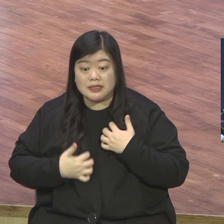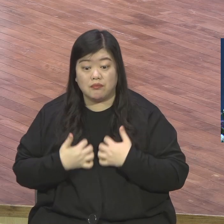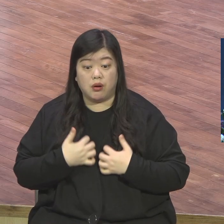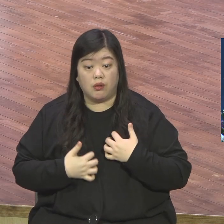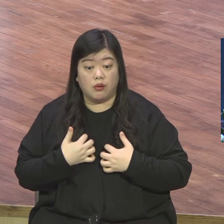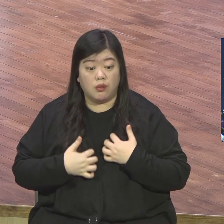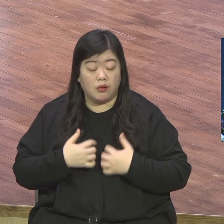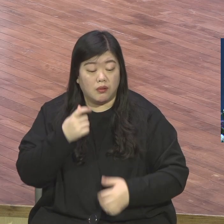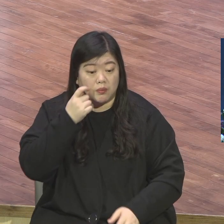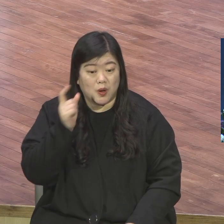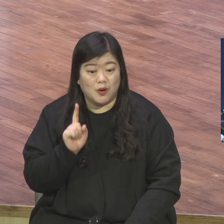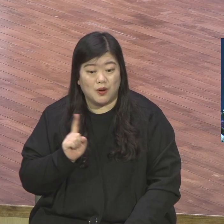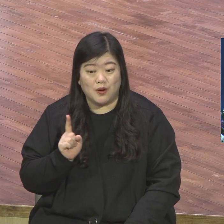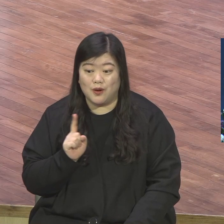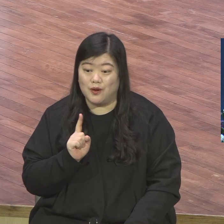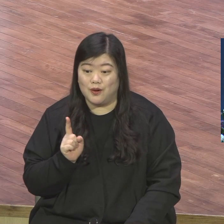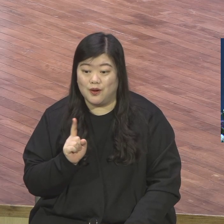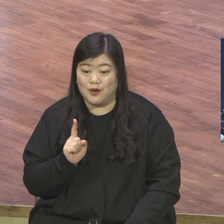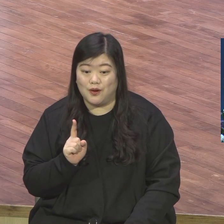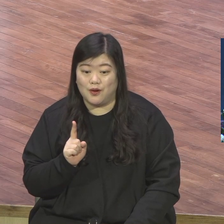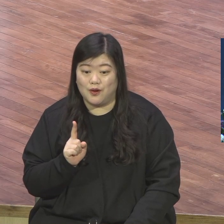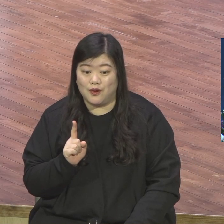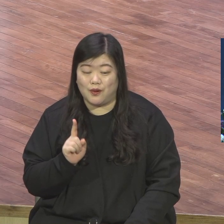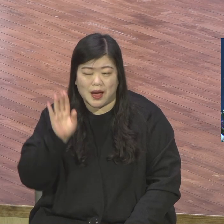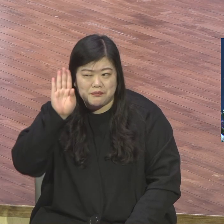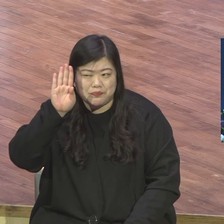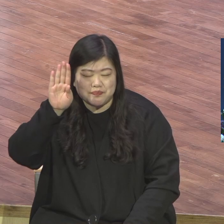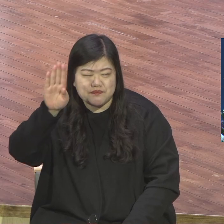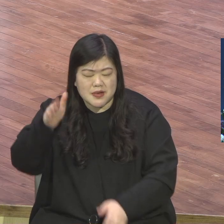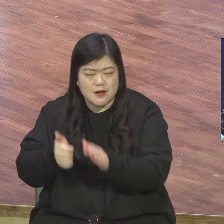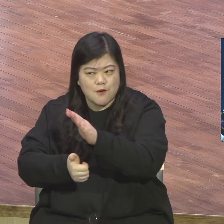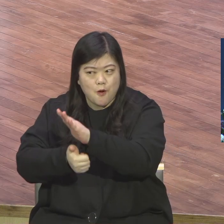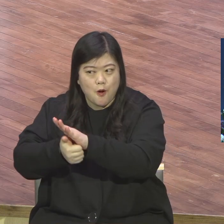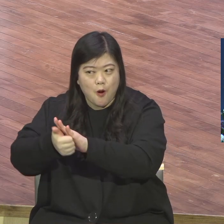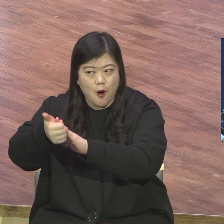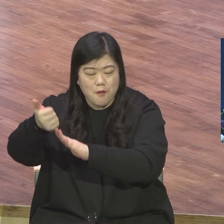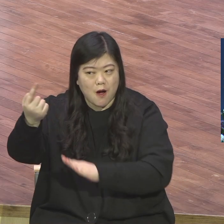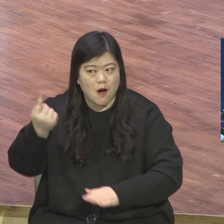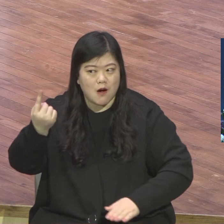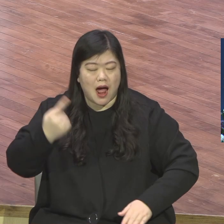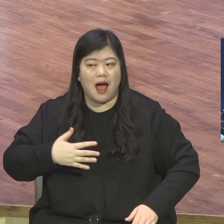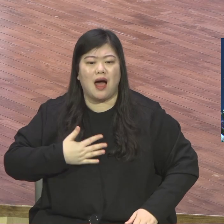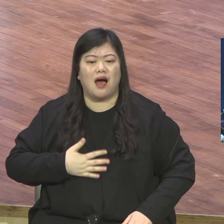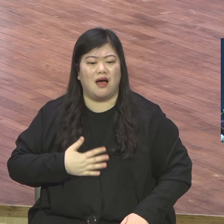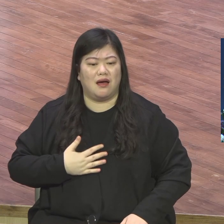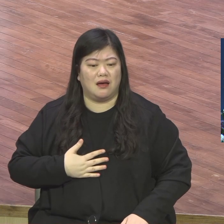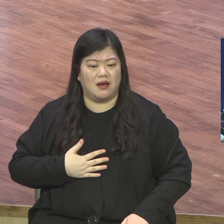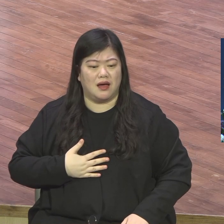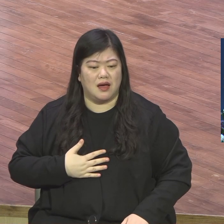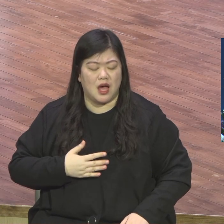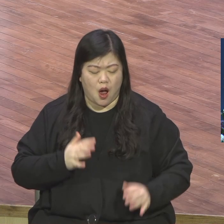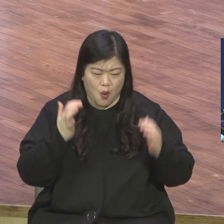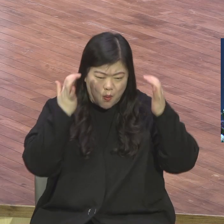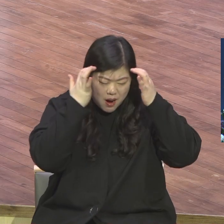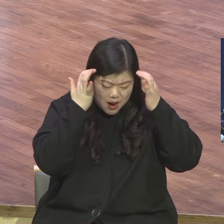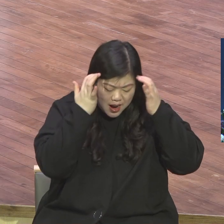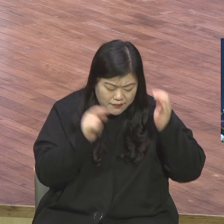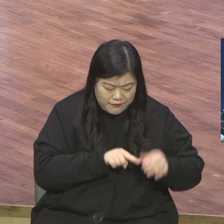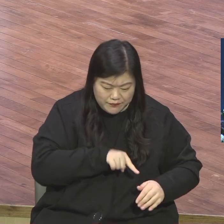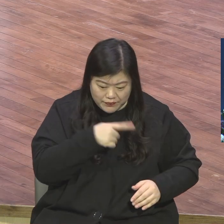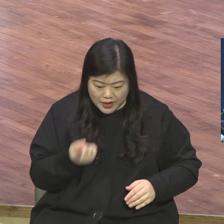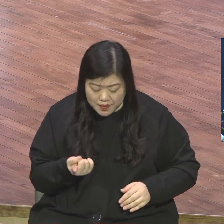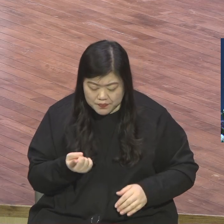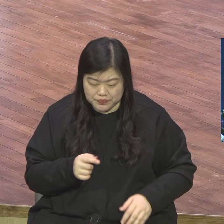소망이 약속되어 있기 때문입니다. 소망이. 환난은 인내를, 인내는 연단을,